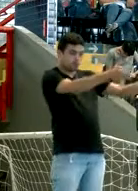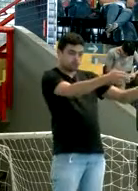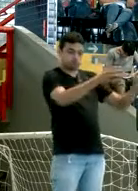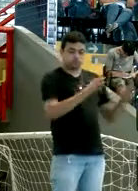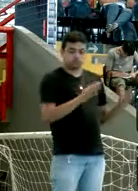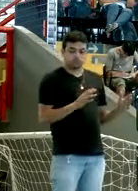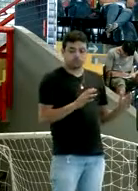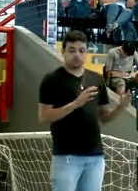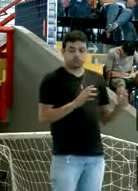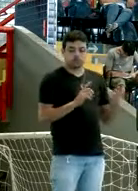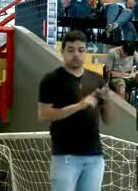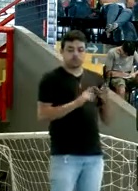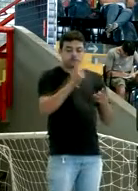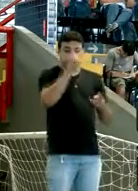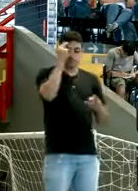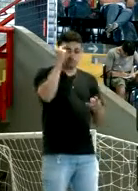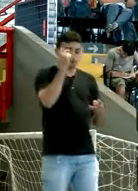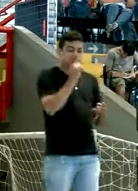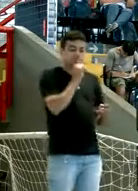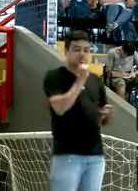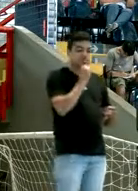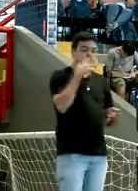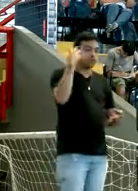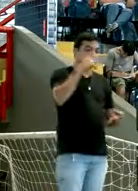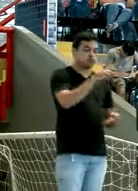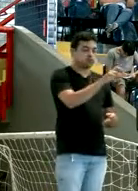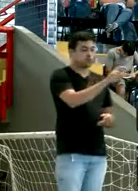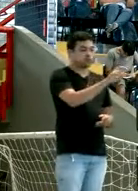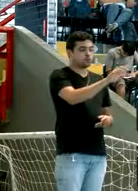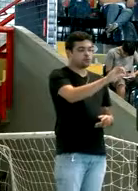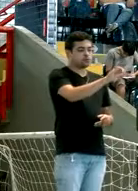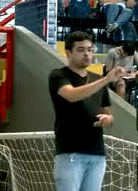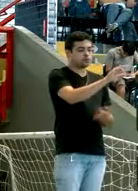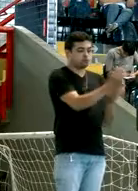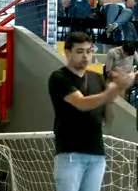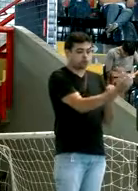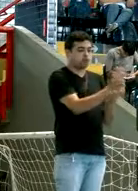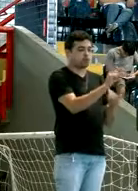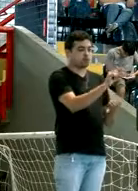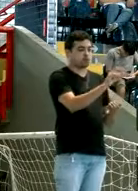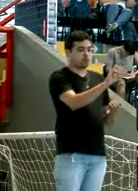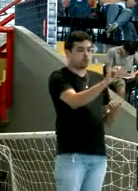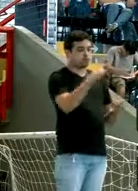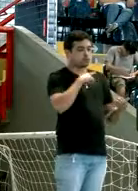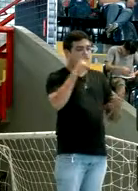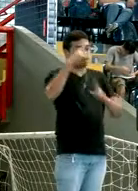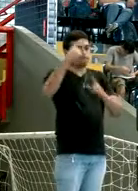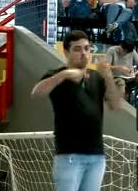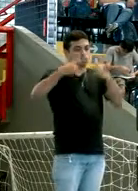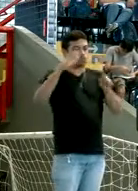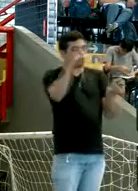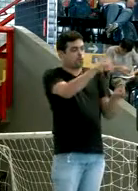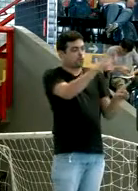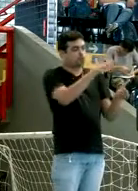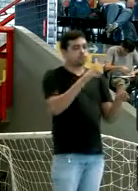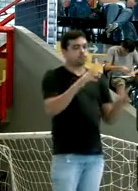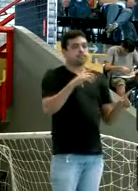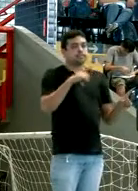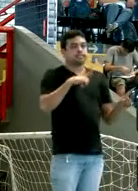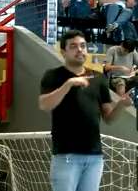Pessoal, uma pergunta aqui, a Jovem Guarda teve influência política? A Jovem Guarda talvez tenha